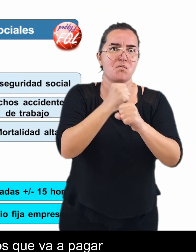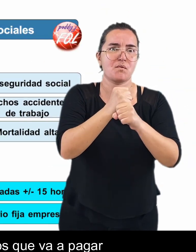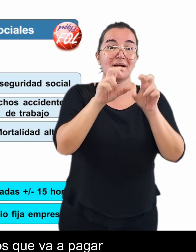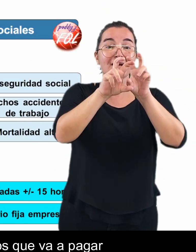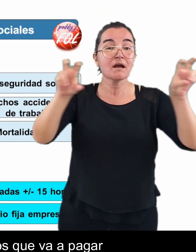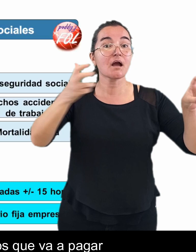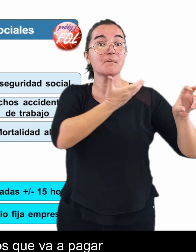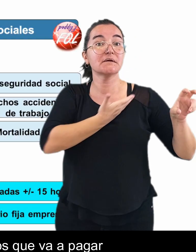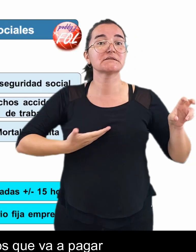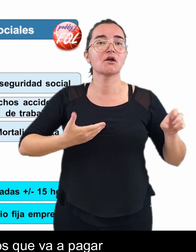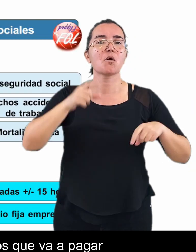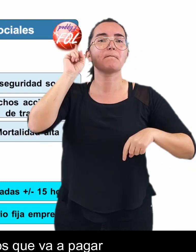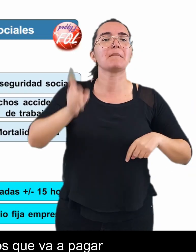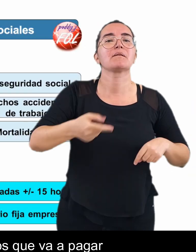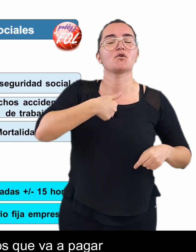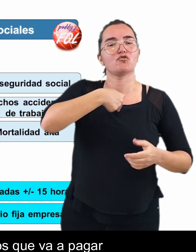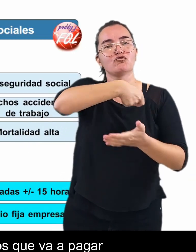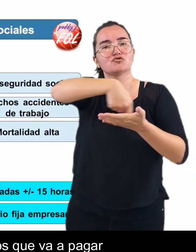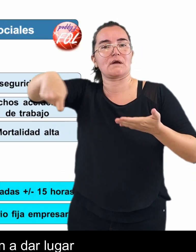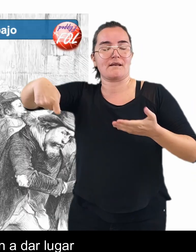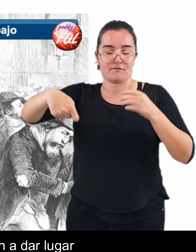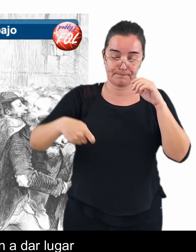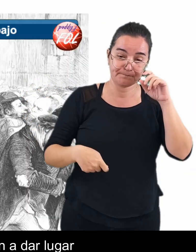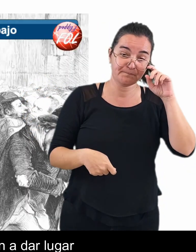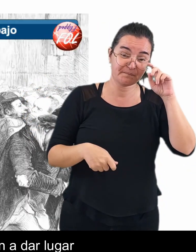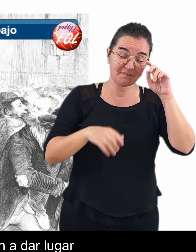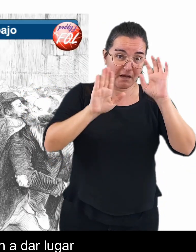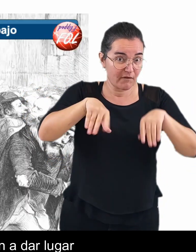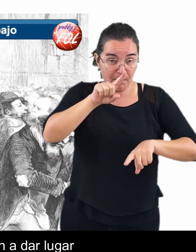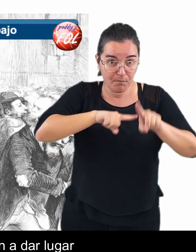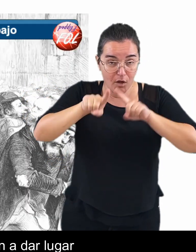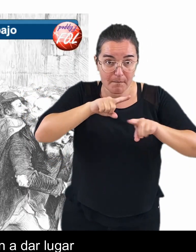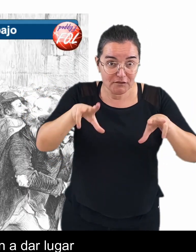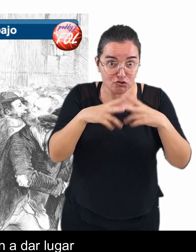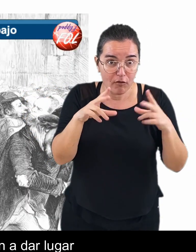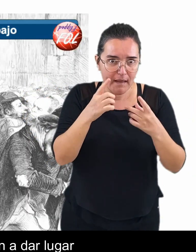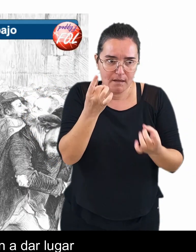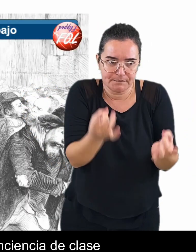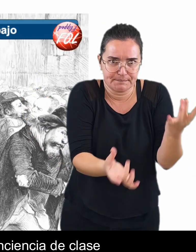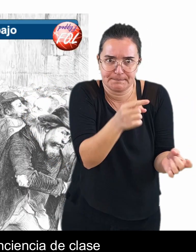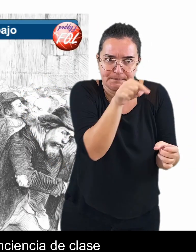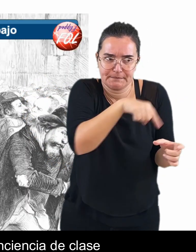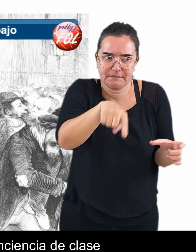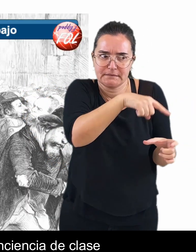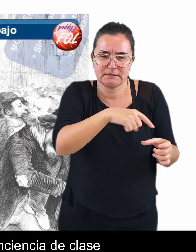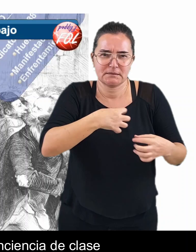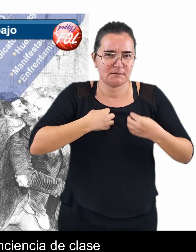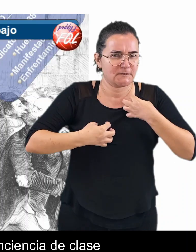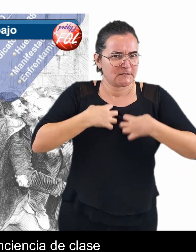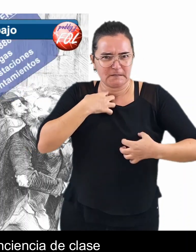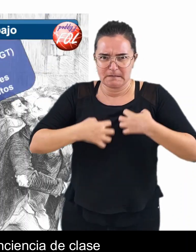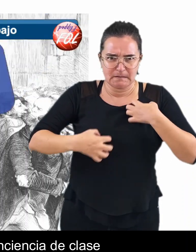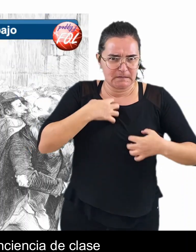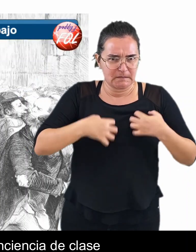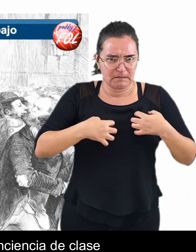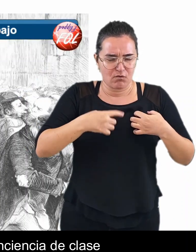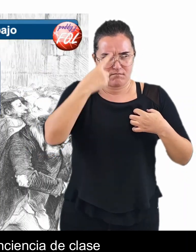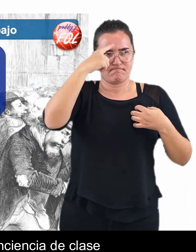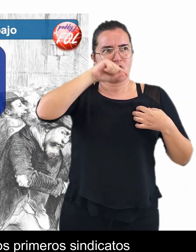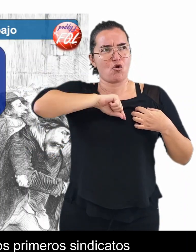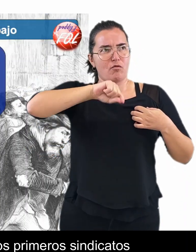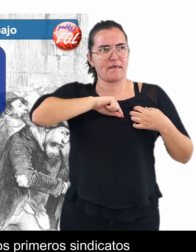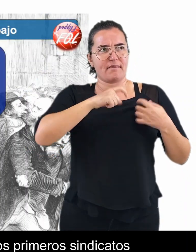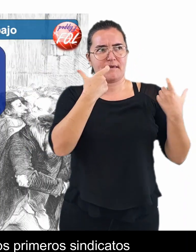fijando el empresario los salarios que va a pagar. Estos problemas sociales van a dar lugar a que los trabajadores tomen conciencia